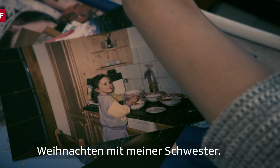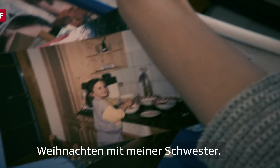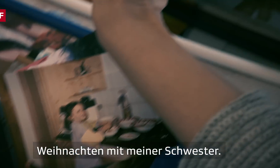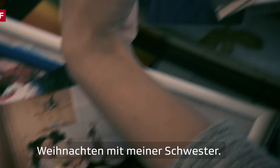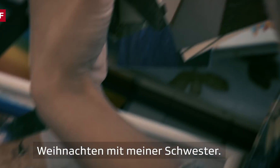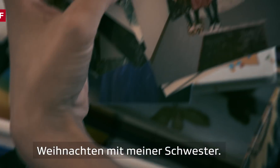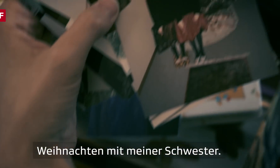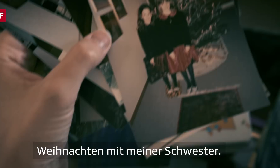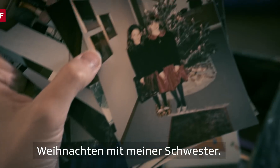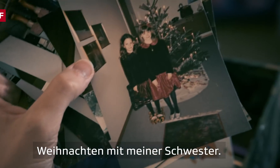Weihnachten mit meiner Schwester.